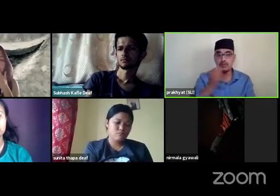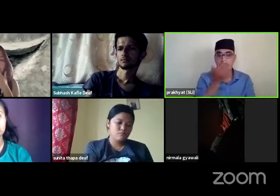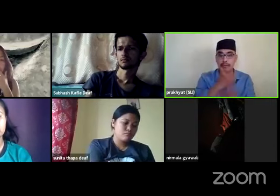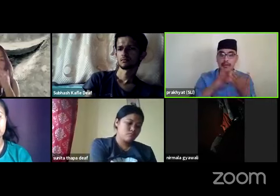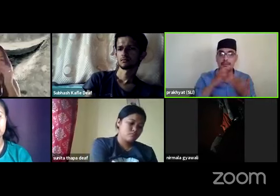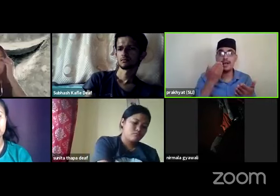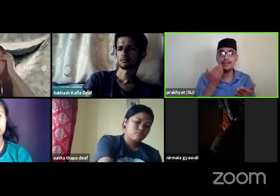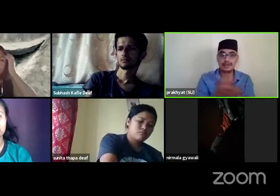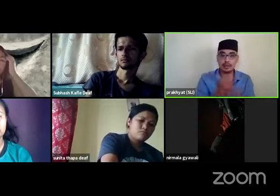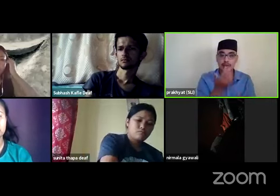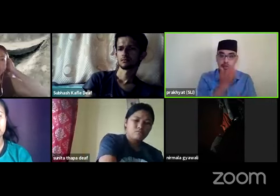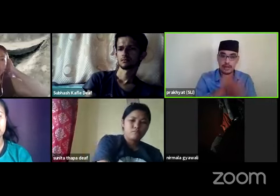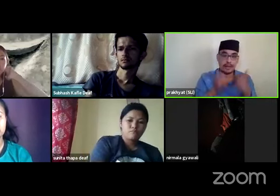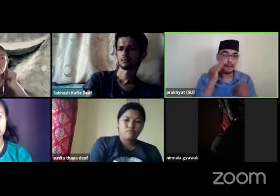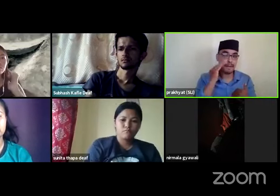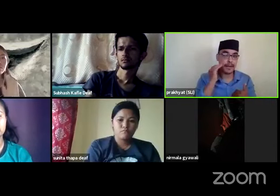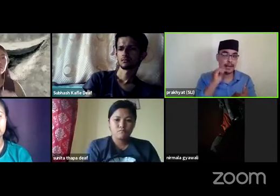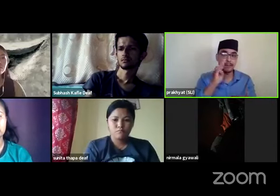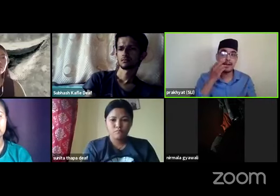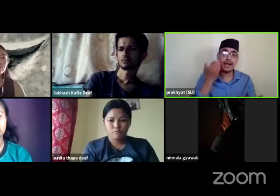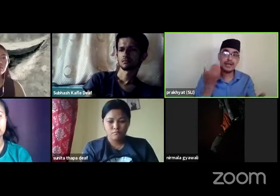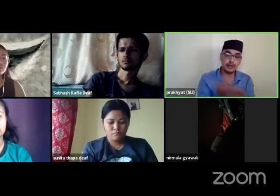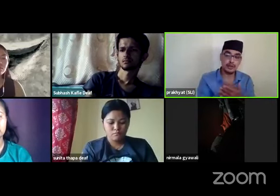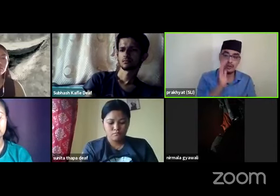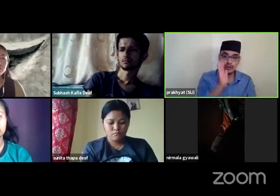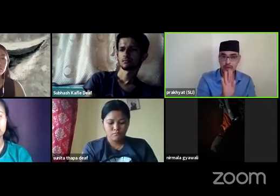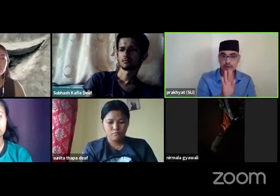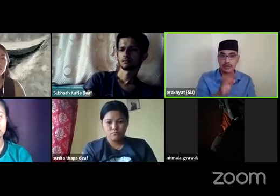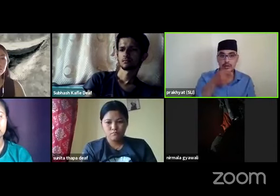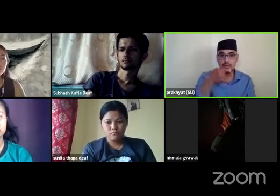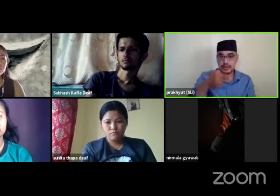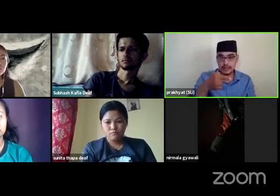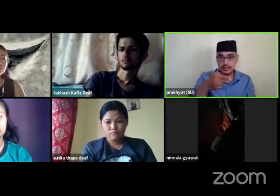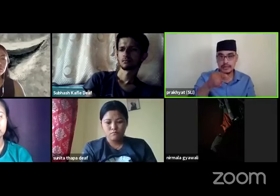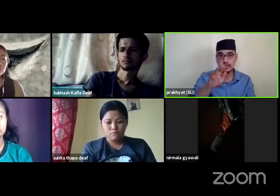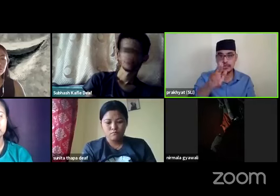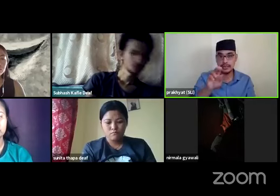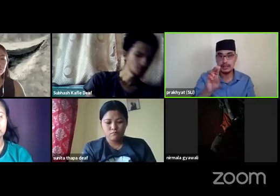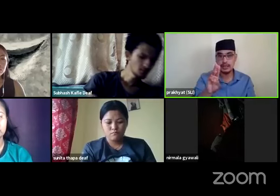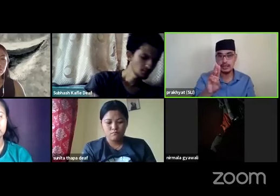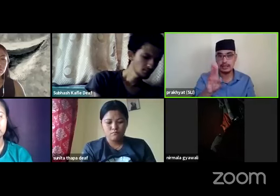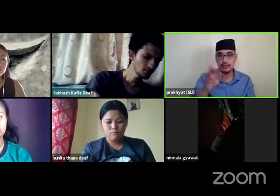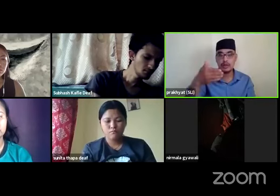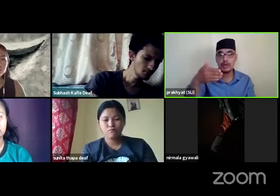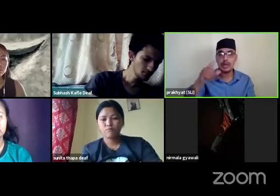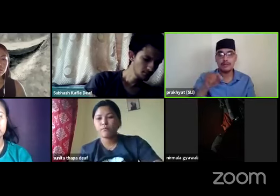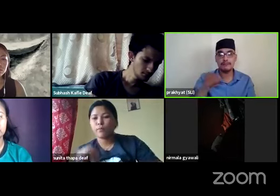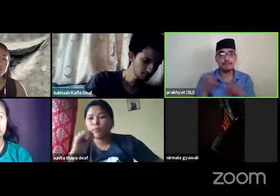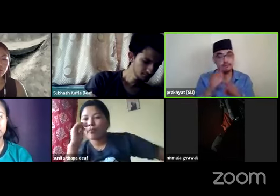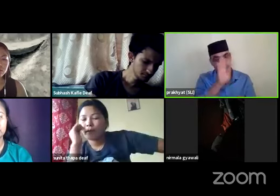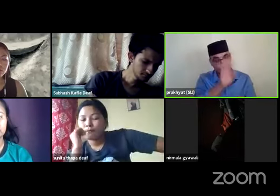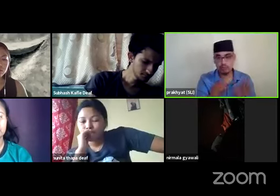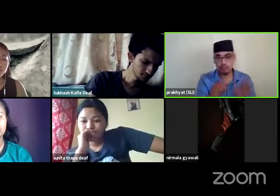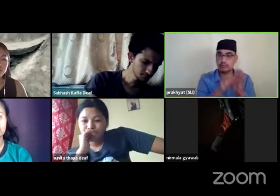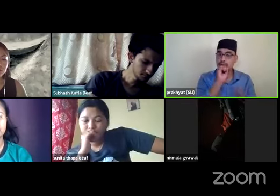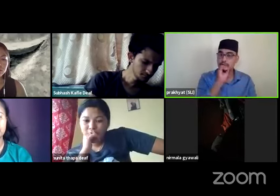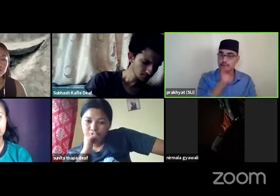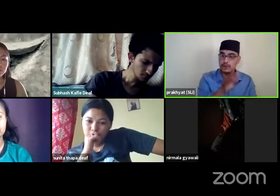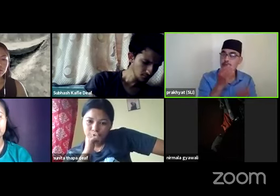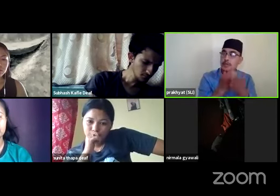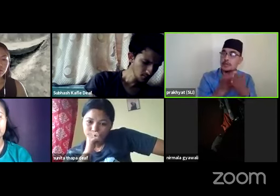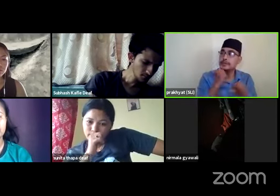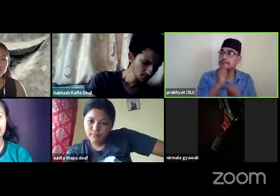भएको महिलाहरूको महासङ्घ छ निर्मलाजी अघि बोलिसक्नु भएको छ त्यहाँबाट होइन हामी सँगसँगै अब आका रिकमेन्डेसनहरूलाई चाहिँ हामीले कसरी काम